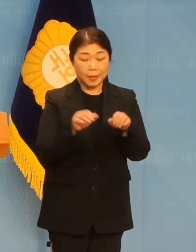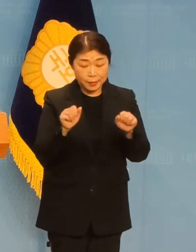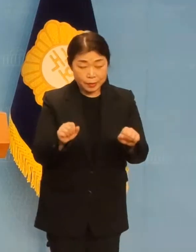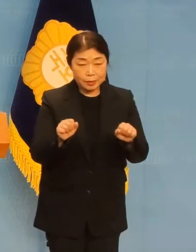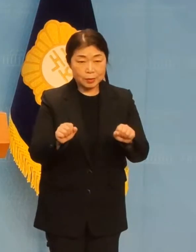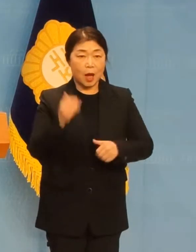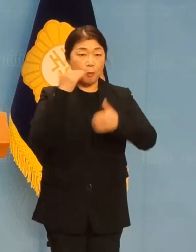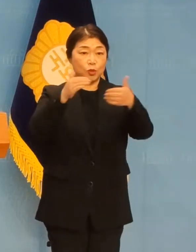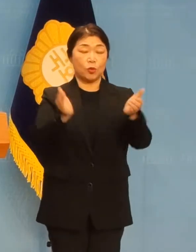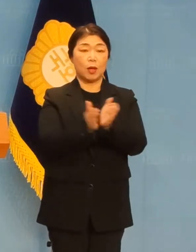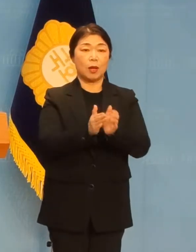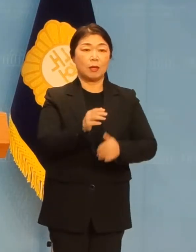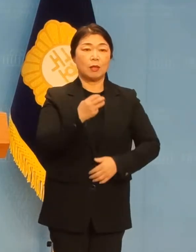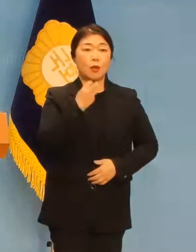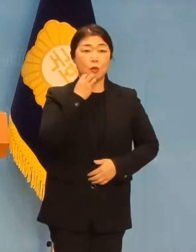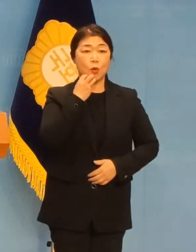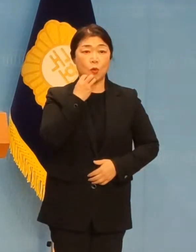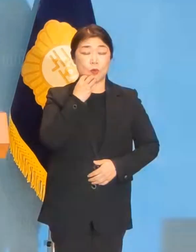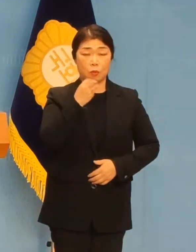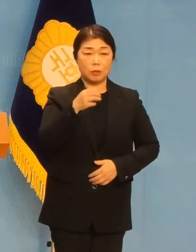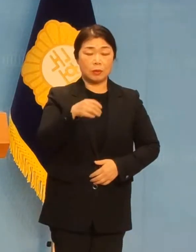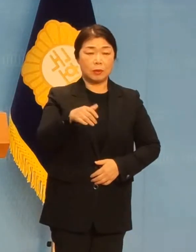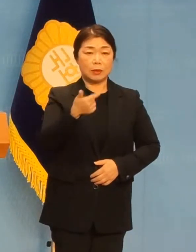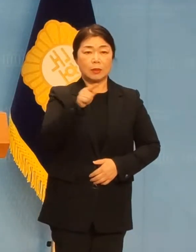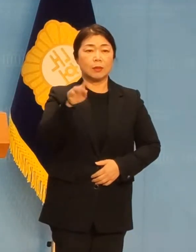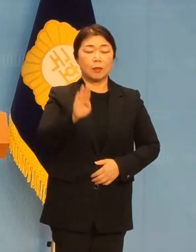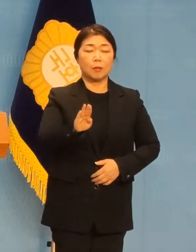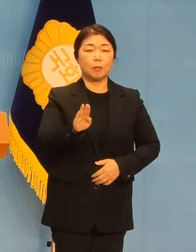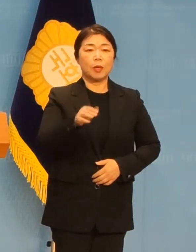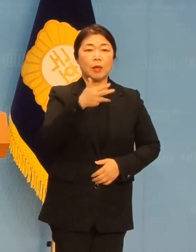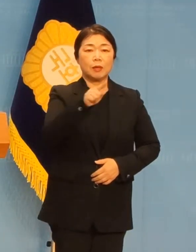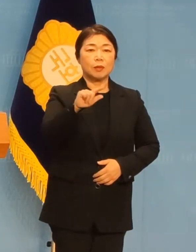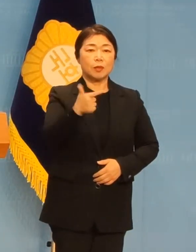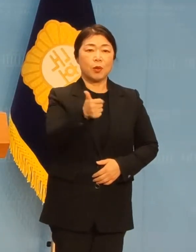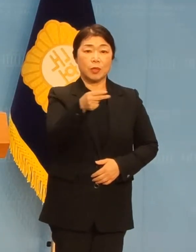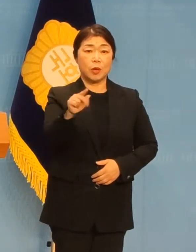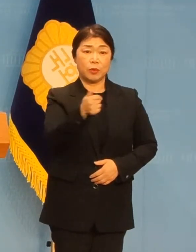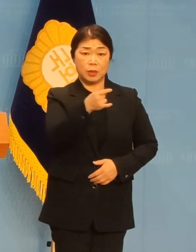안녕하세요. 더불어민주당 서울중성동갑 국회의원 전현희입니다.